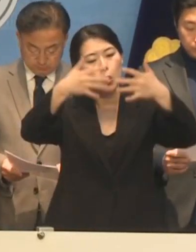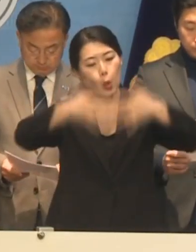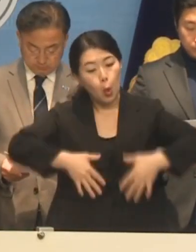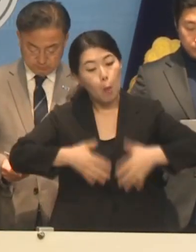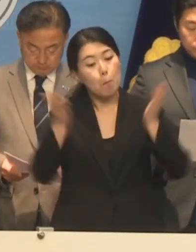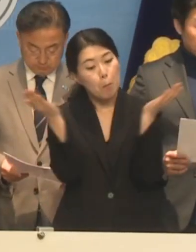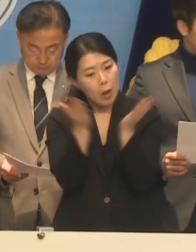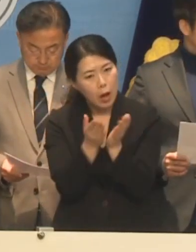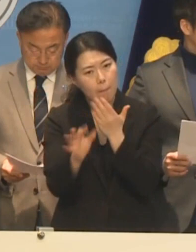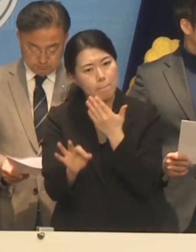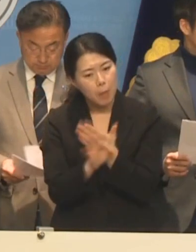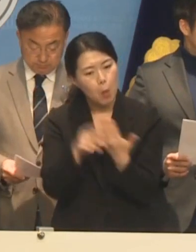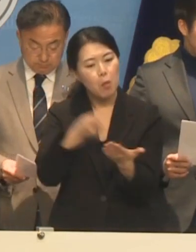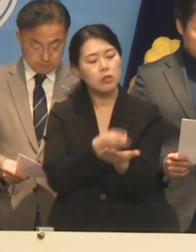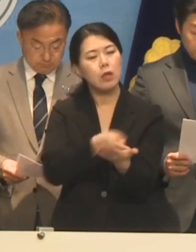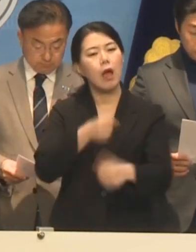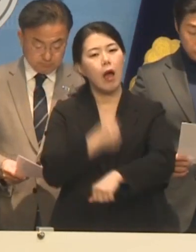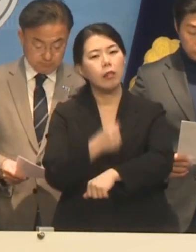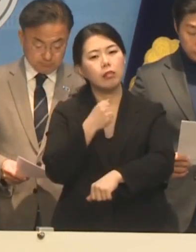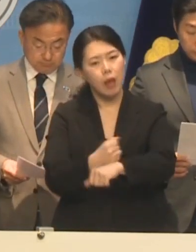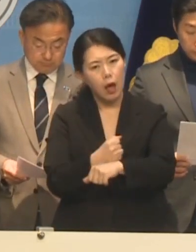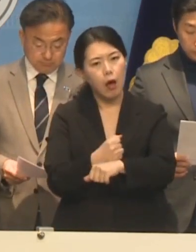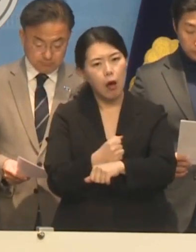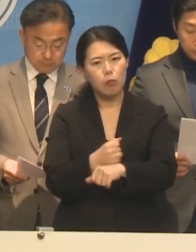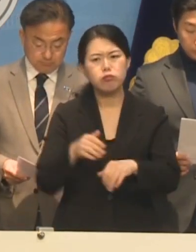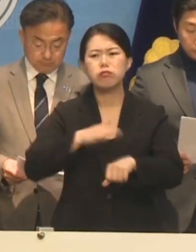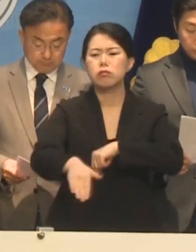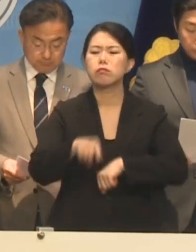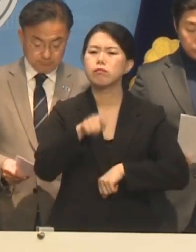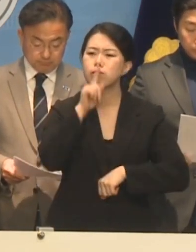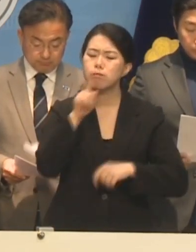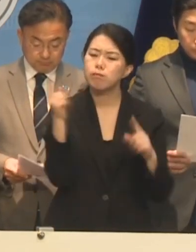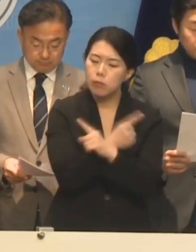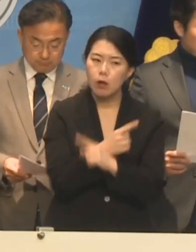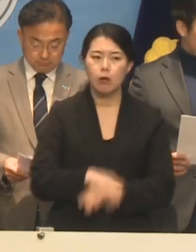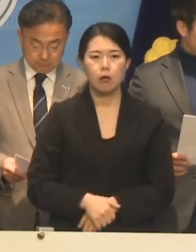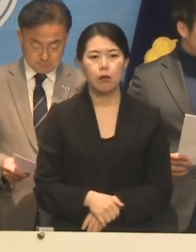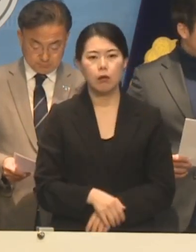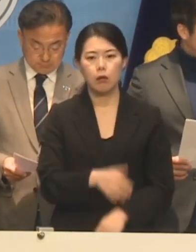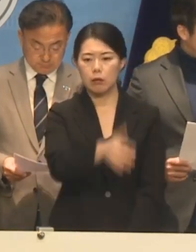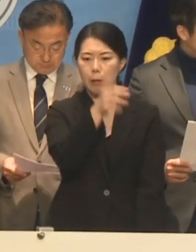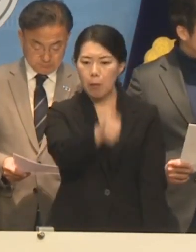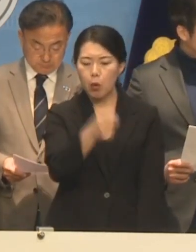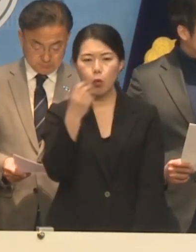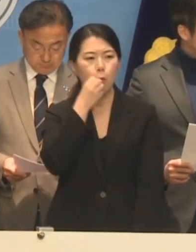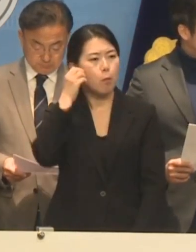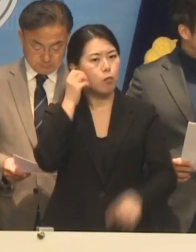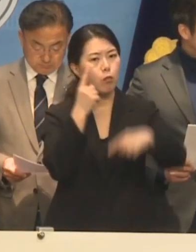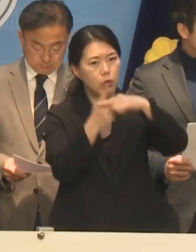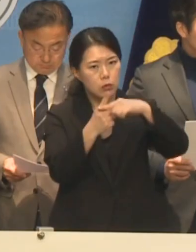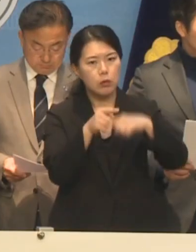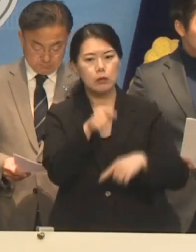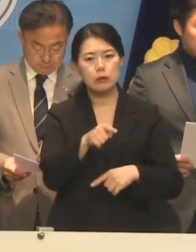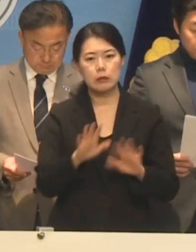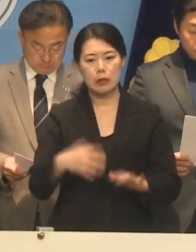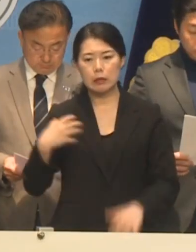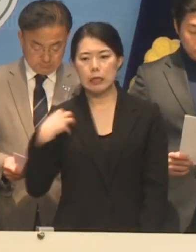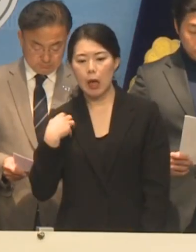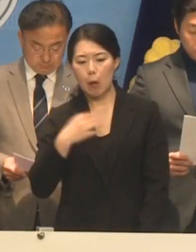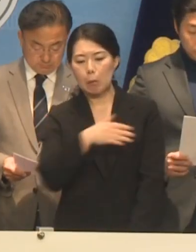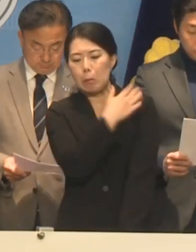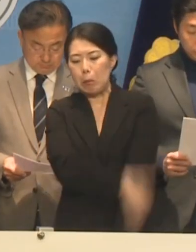형식으로 퇴색해 가고 있다. 김 대표와 홈플러스가 여전히 책임의